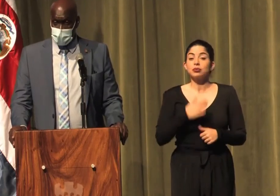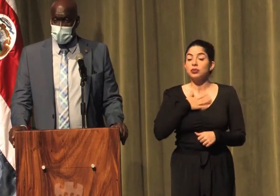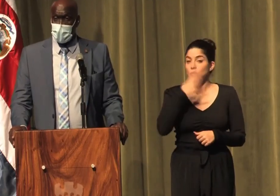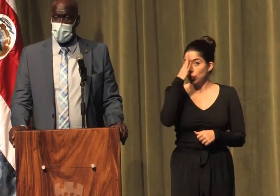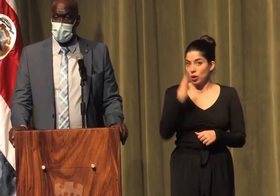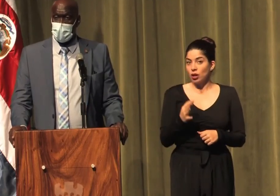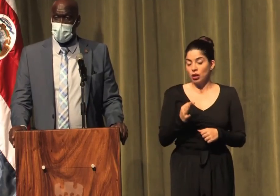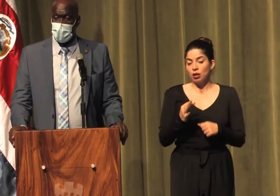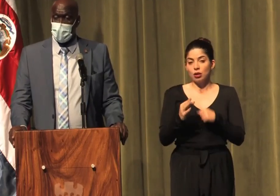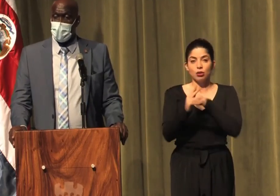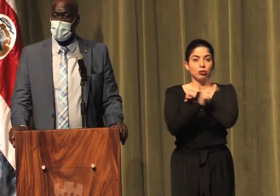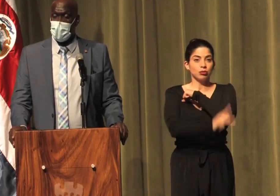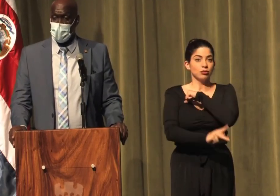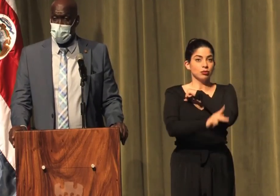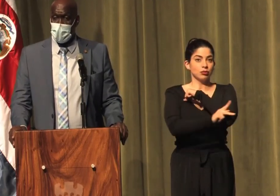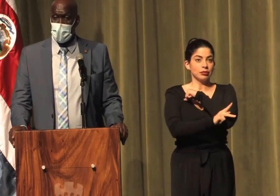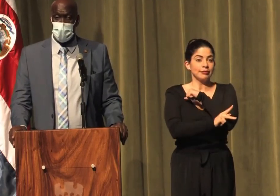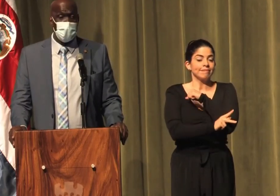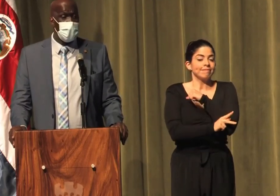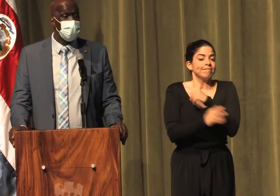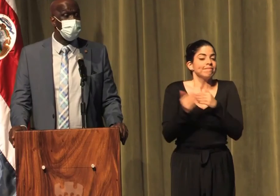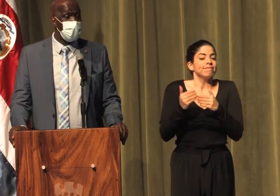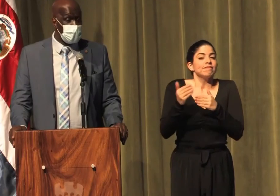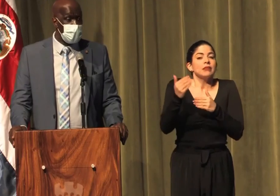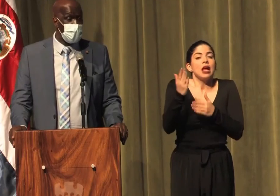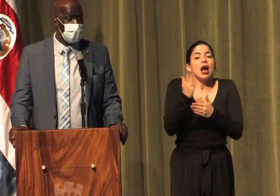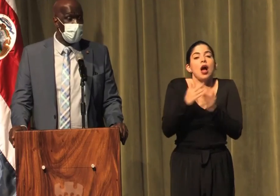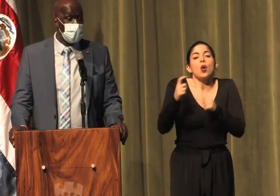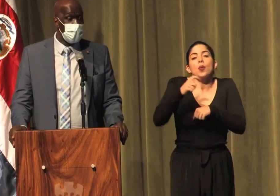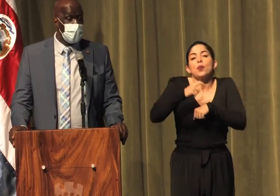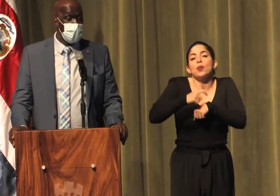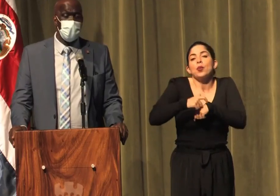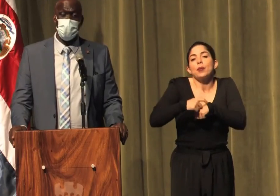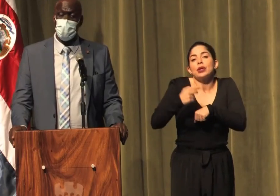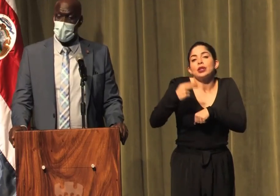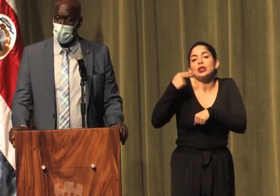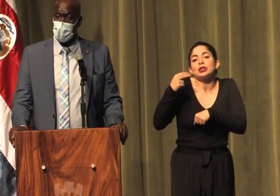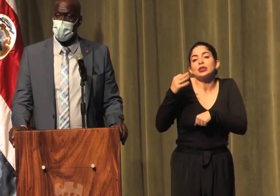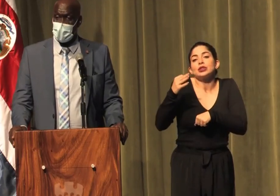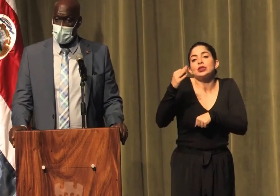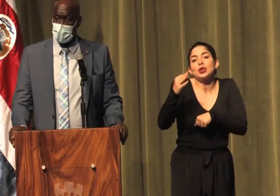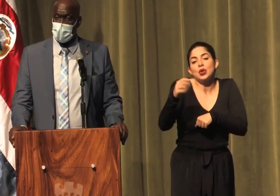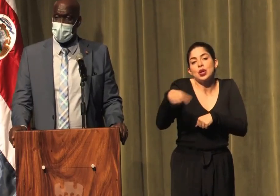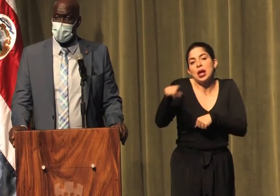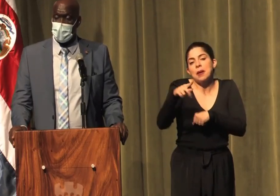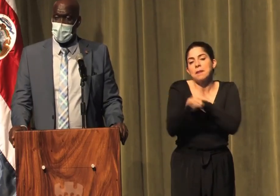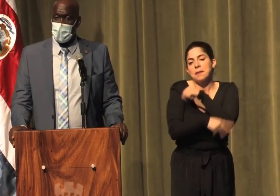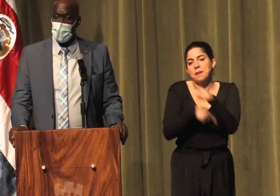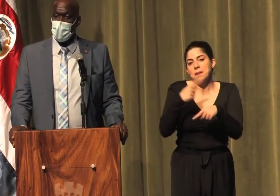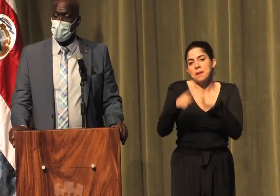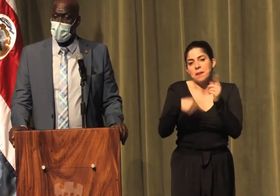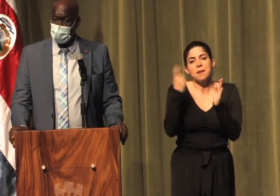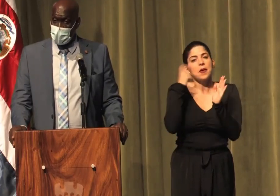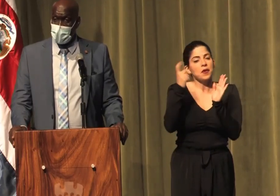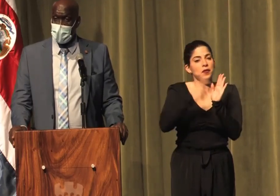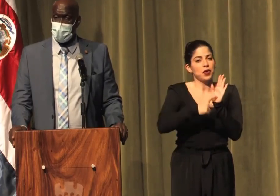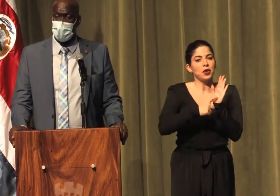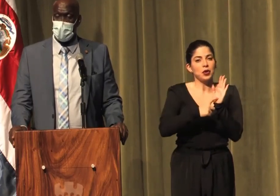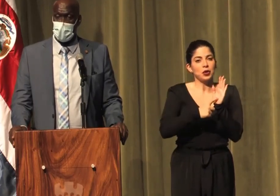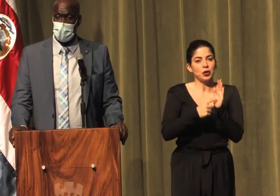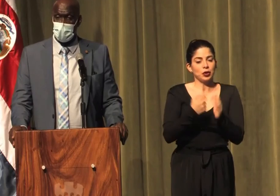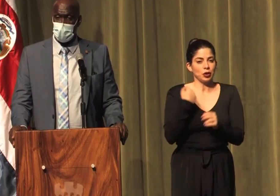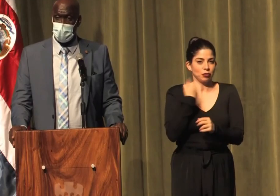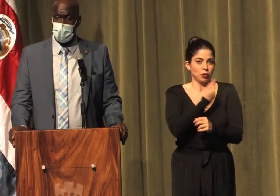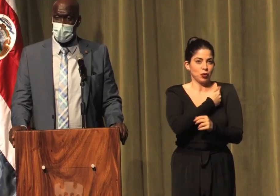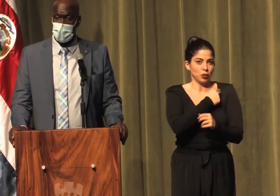la patria en algún momento de la historia nos reconocerá nuestra